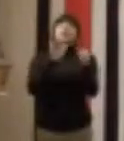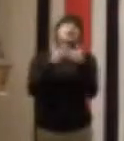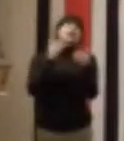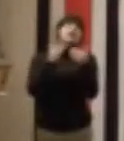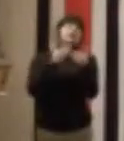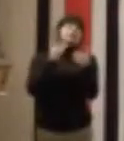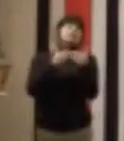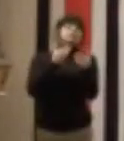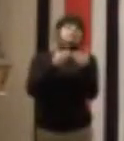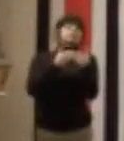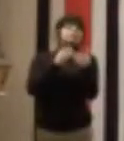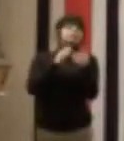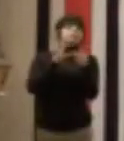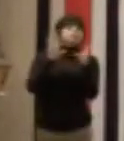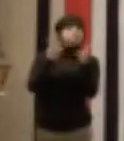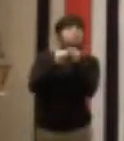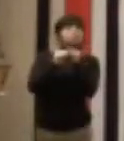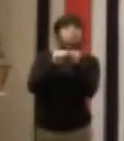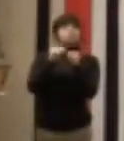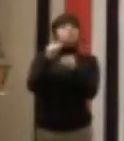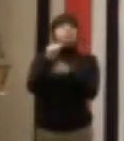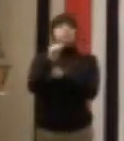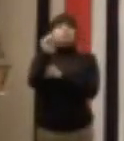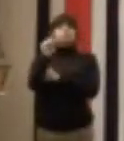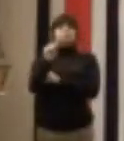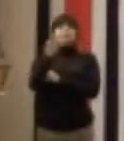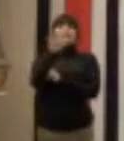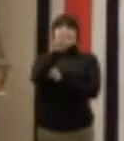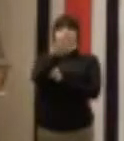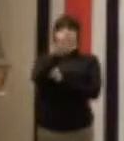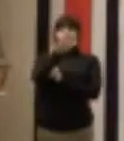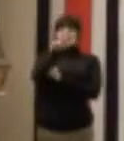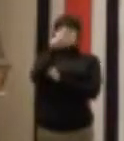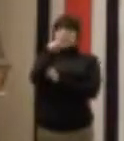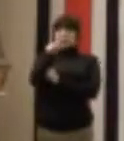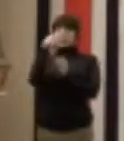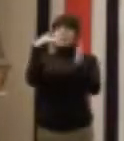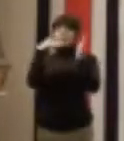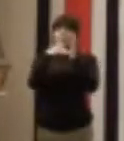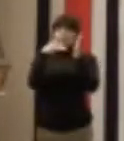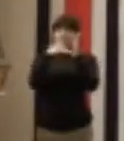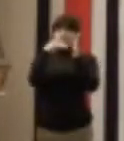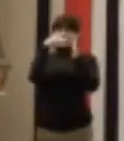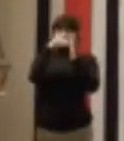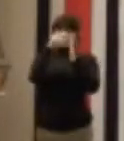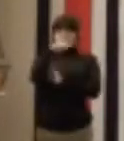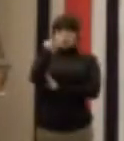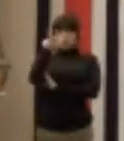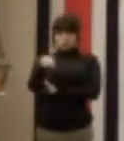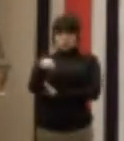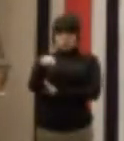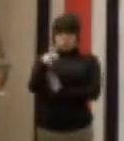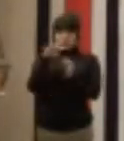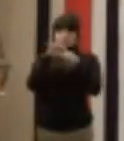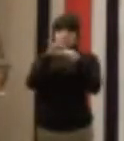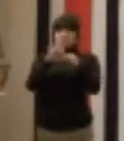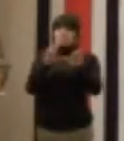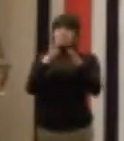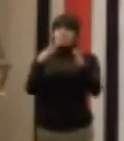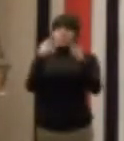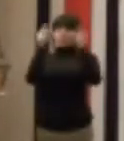casi a constituirse en una suma de 51 mil millones de colones con respecto